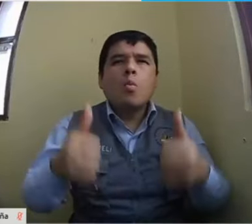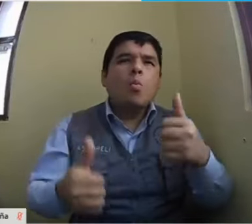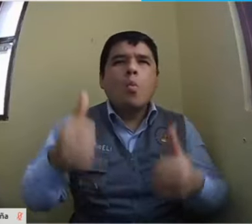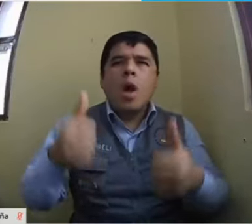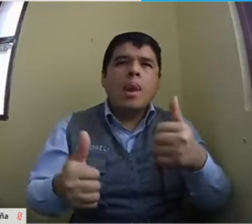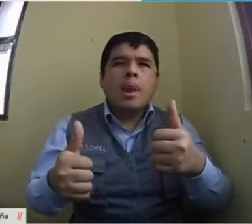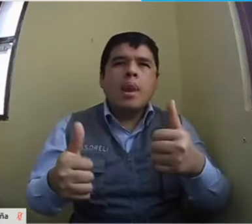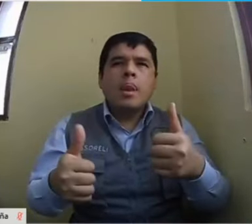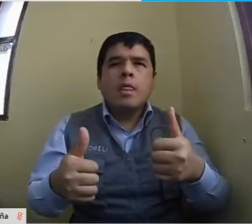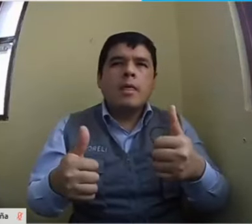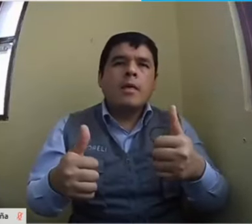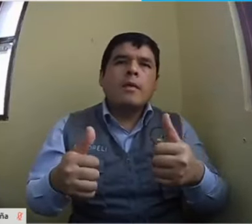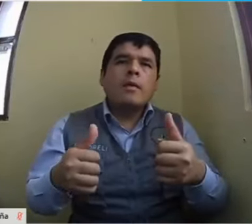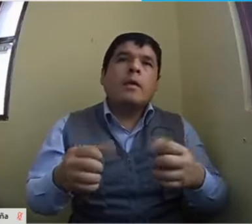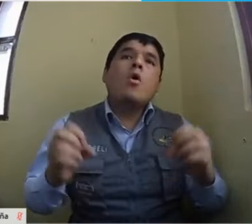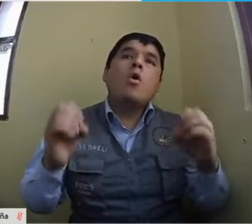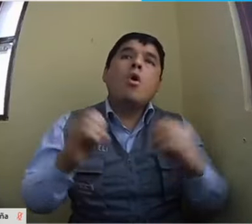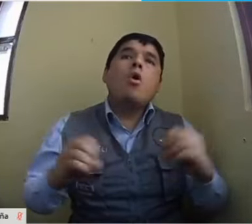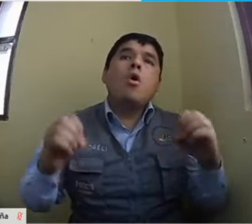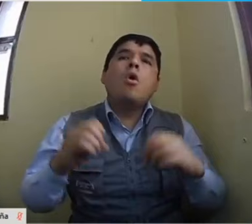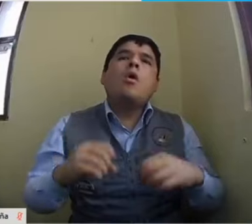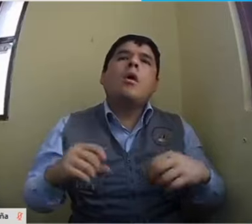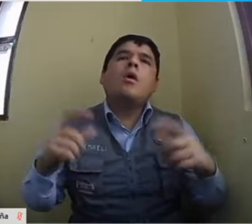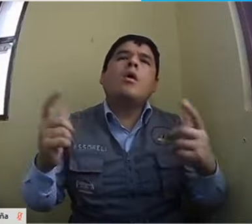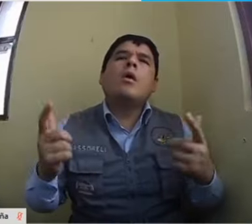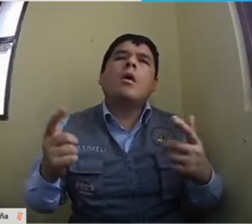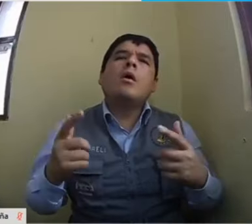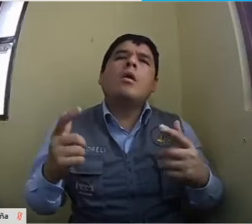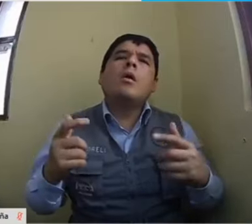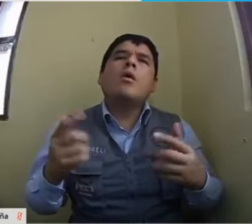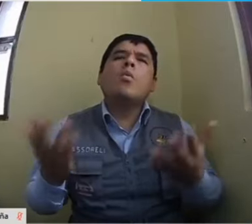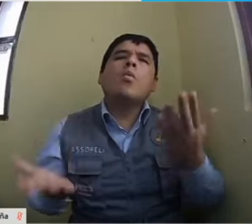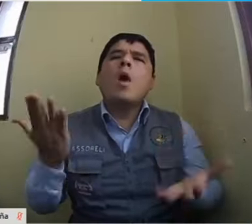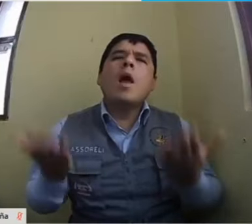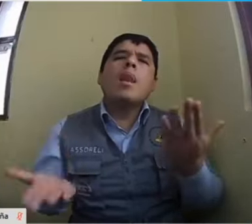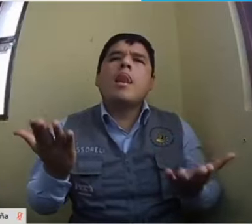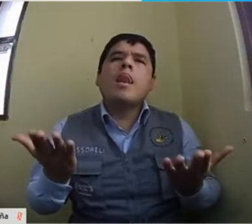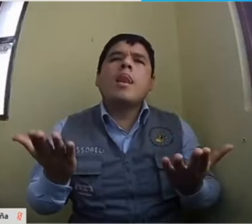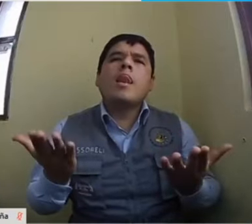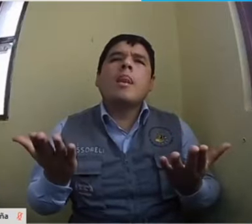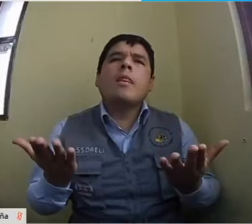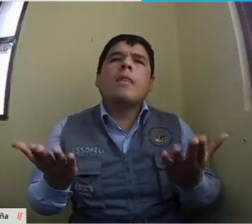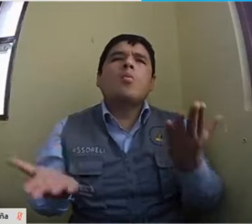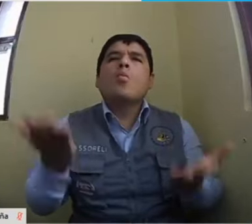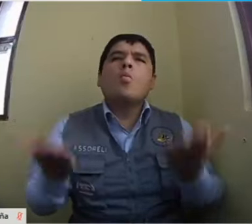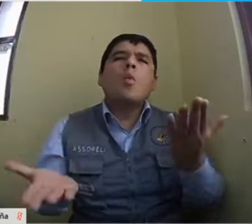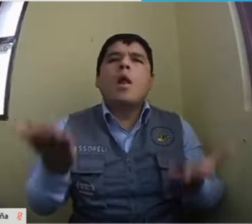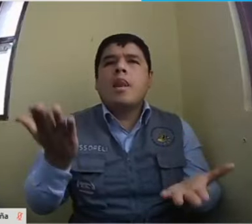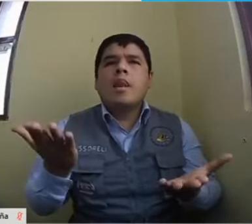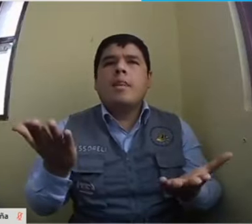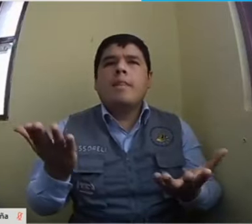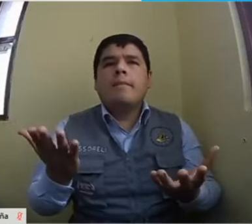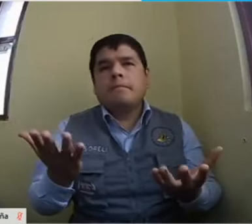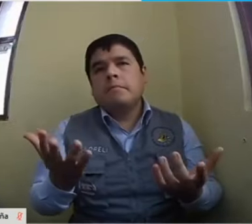¿no? ¿Cuál? ¿Cuál quieres? ¿Cuál deseas? O con las palmas abiertas hacia arriba